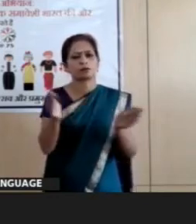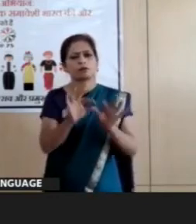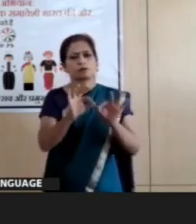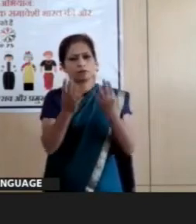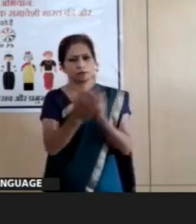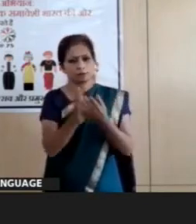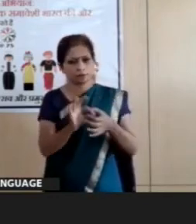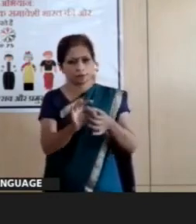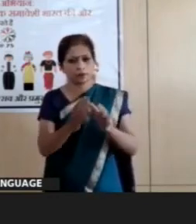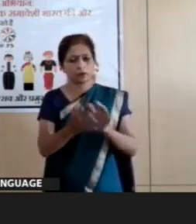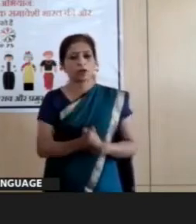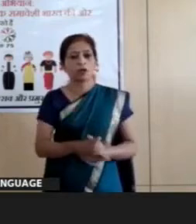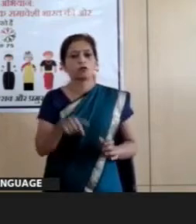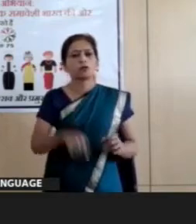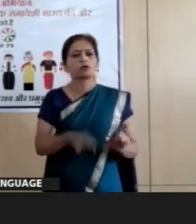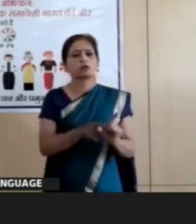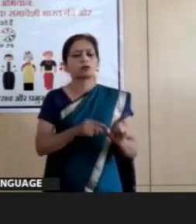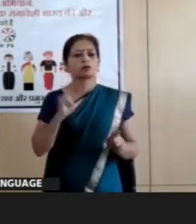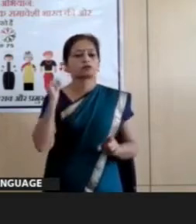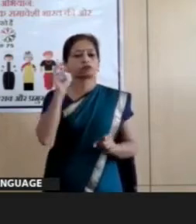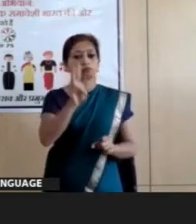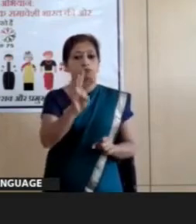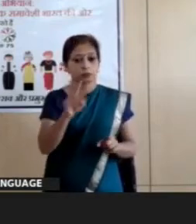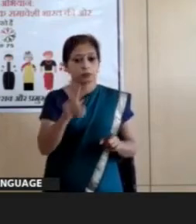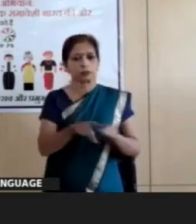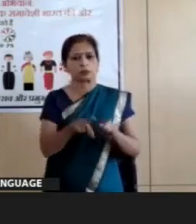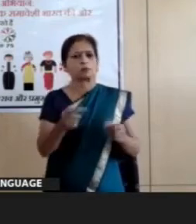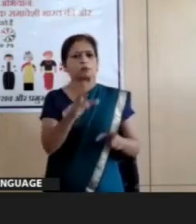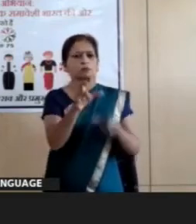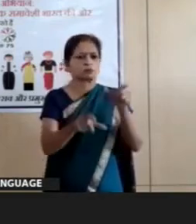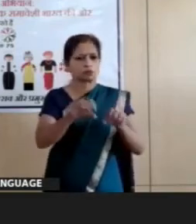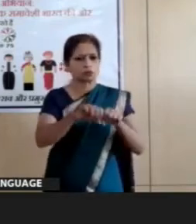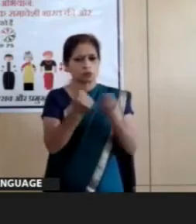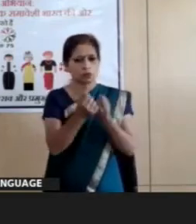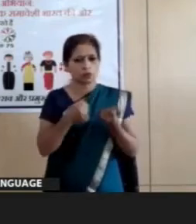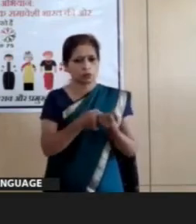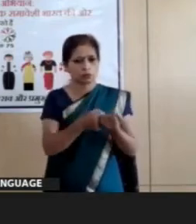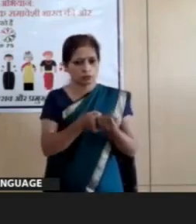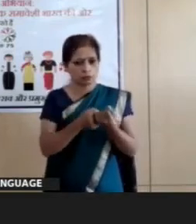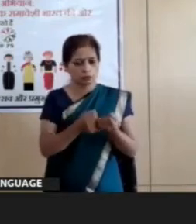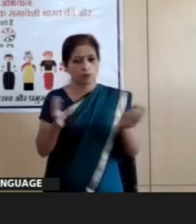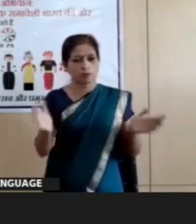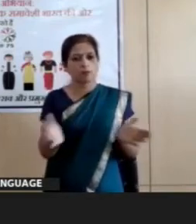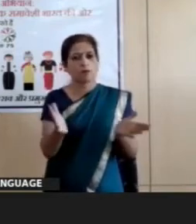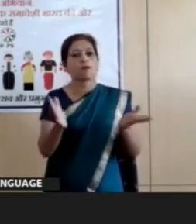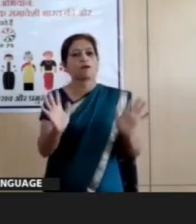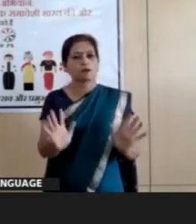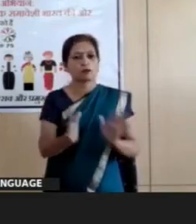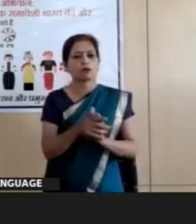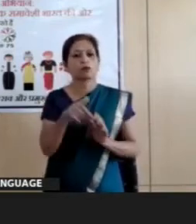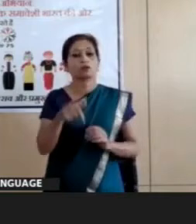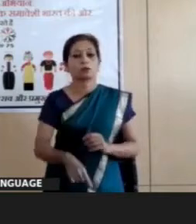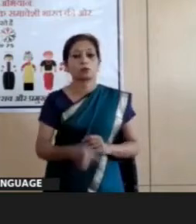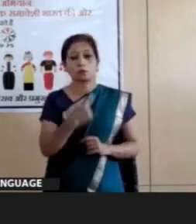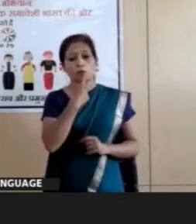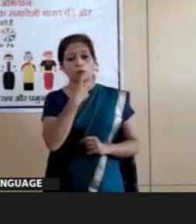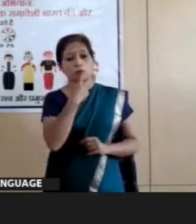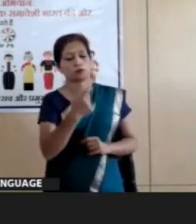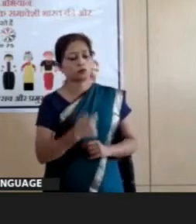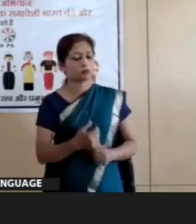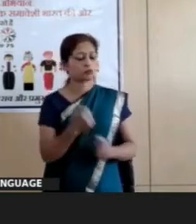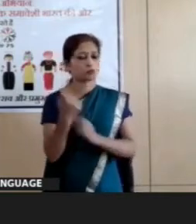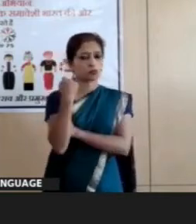ग्रामीण से हैं। 3 दशकों से अधिक समय तक जनता की सेवा करने की अनुभव है सर की। नारायण स्वामी जी स्थानीय स्तर पर अपनी बात कहने की